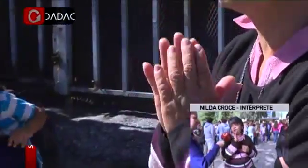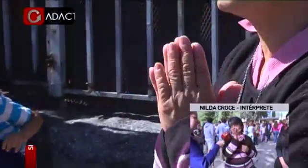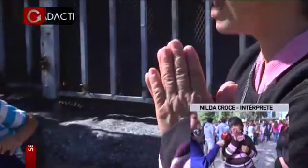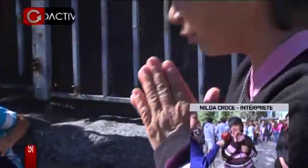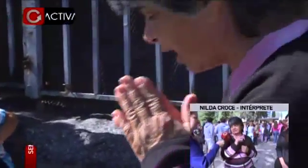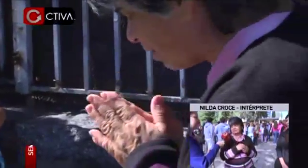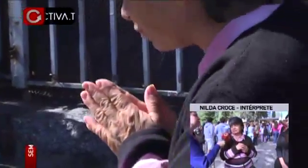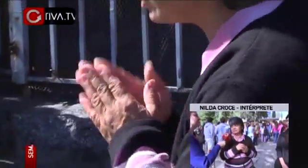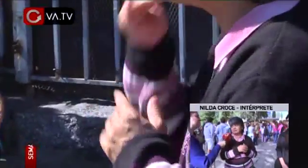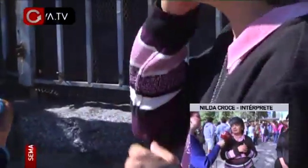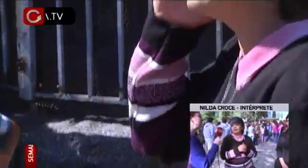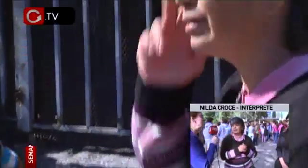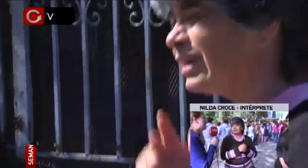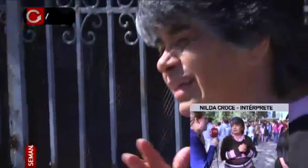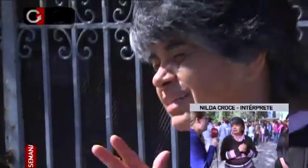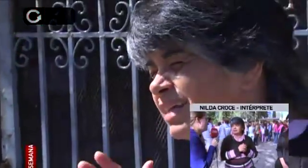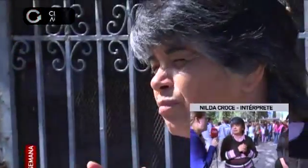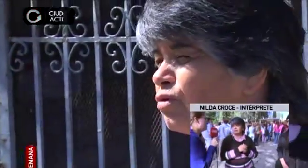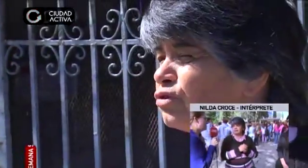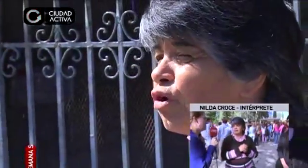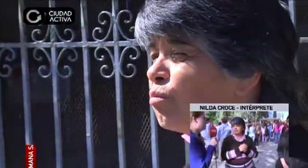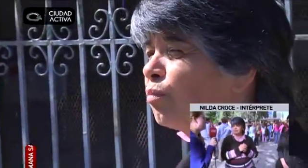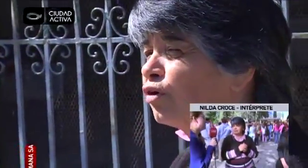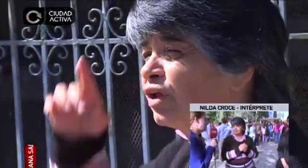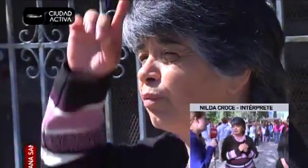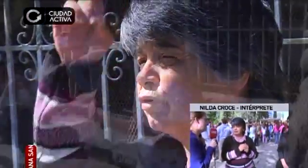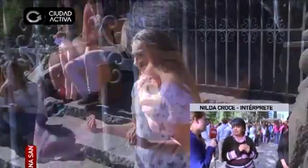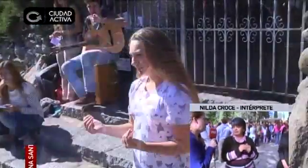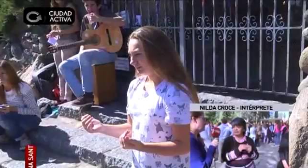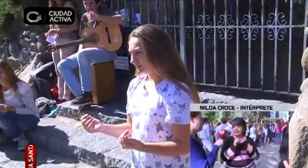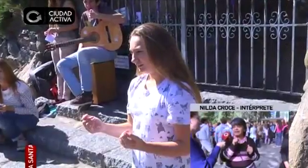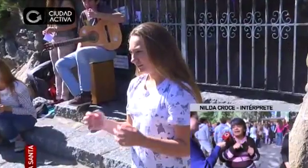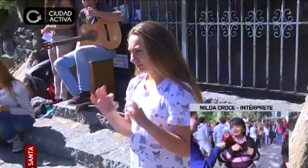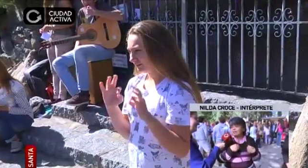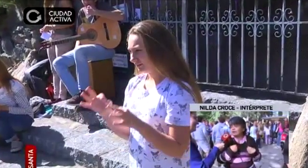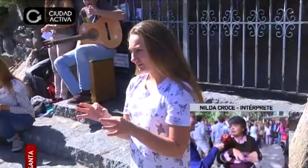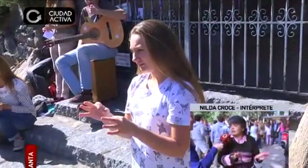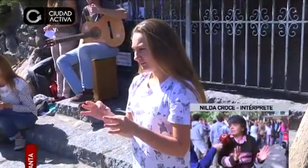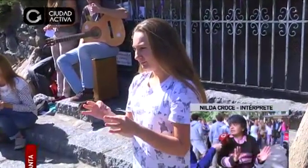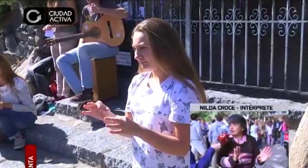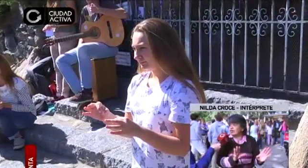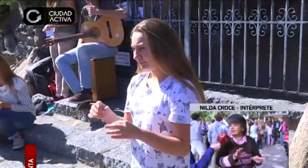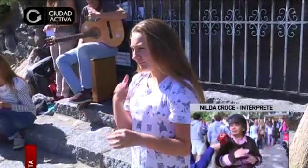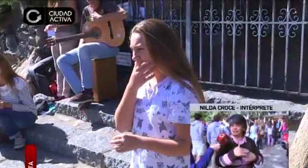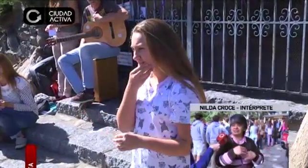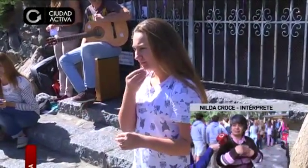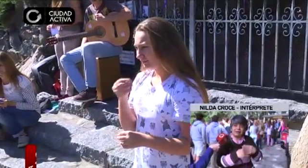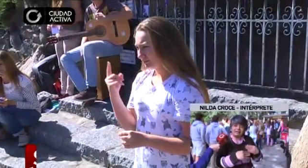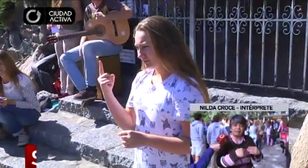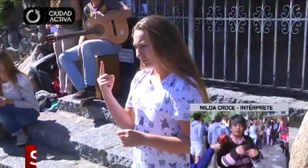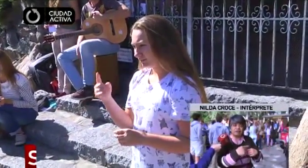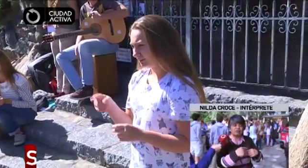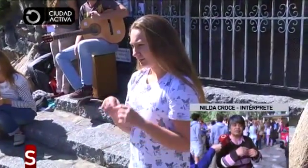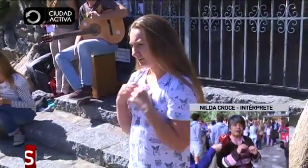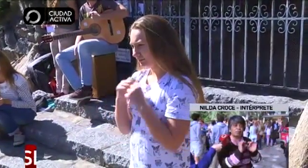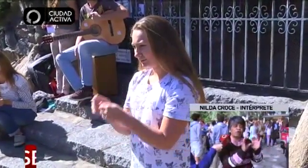otras provincias. Y acá en Tandil no podíamos ser menos y también existe este grupo. Y acá fue lo que empezó, entonces se va